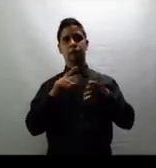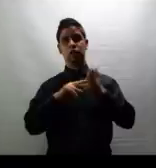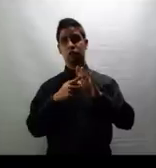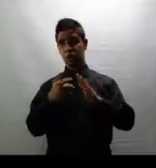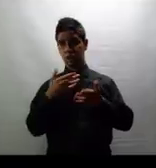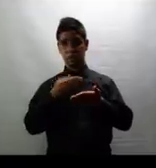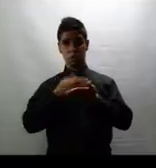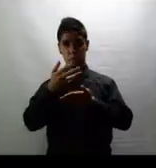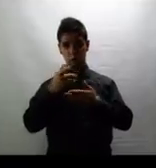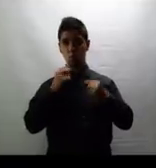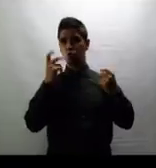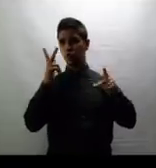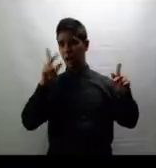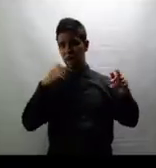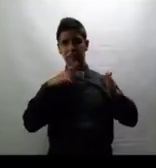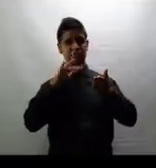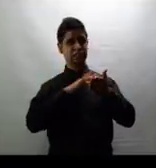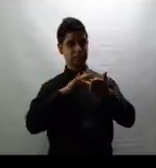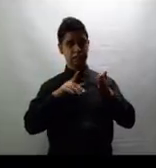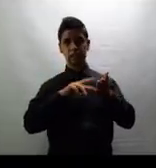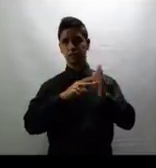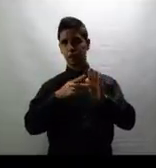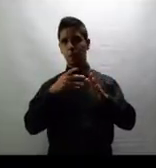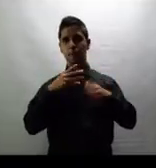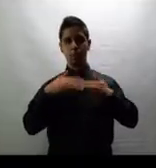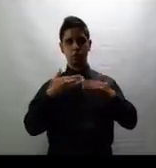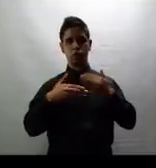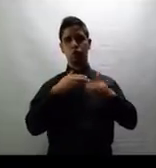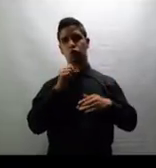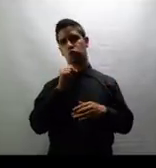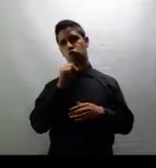criticó y fue visto como una medida socialista